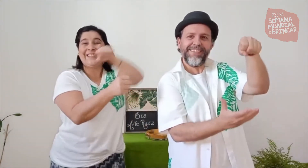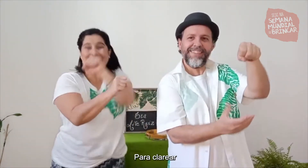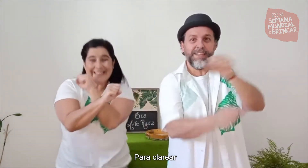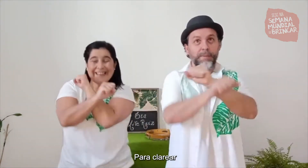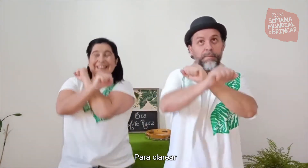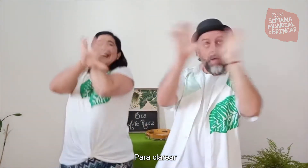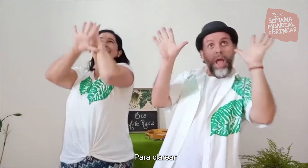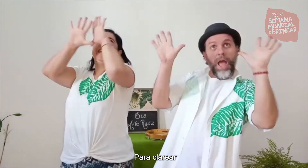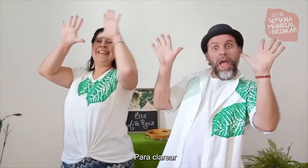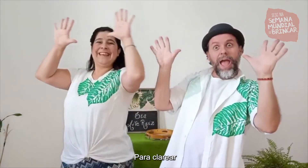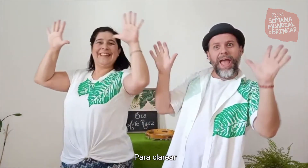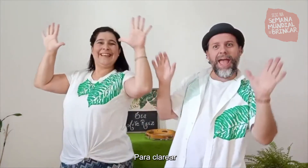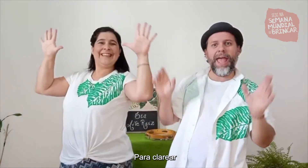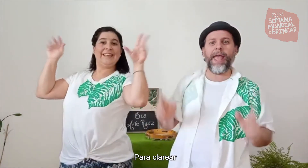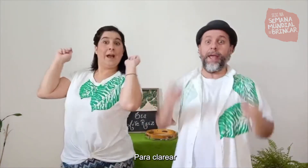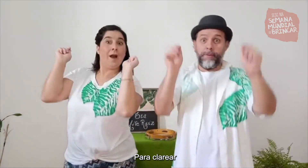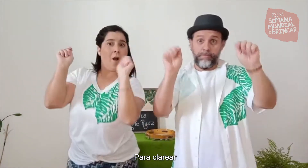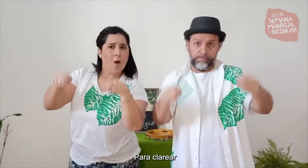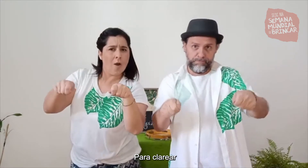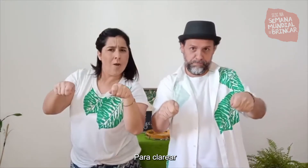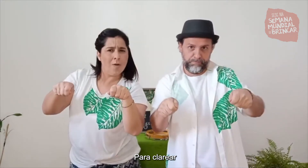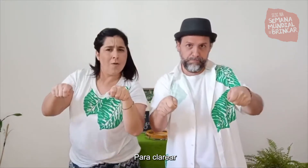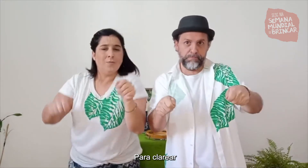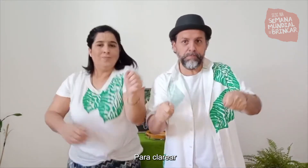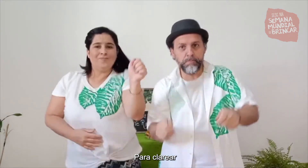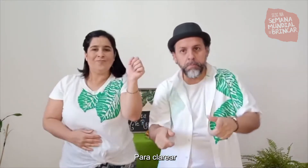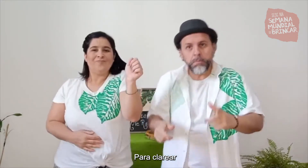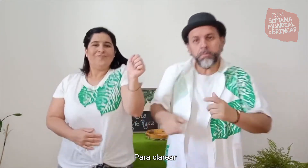maninha, para clarear.